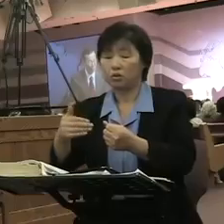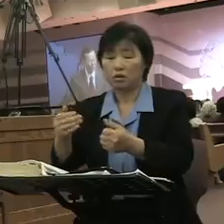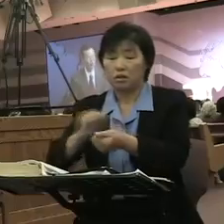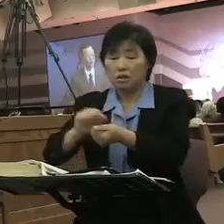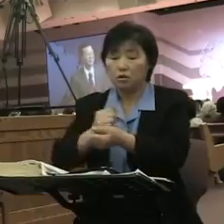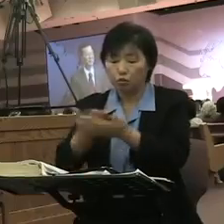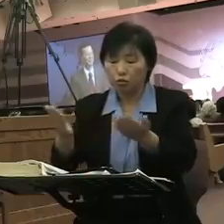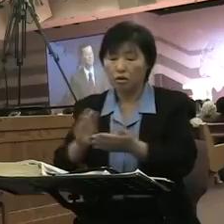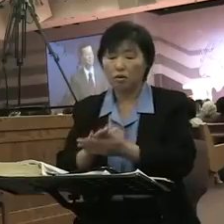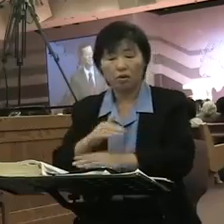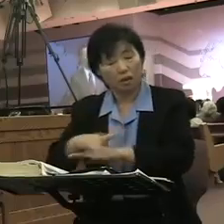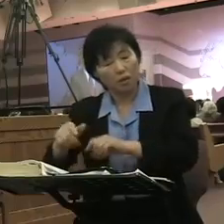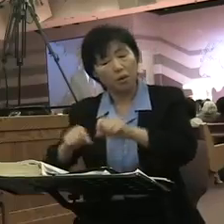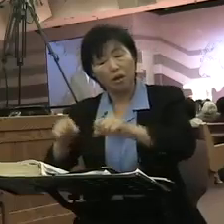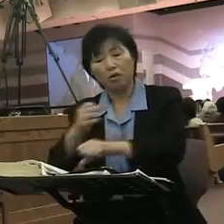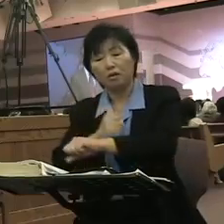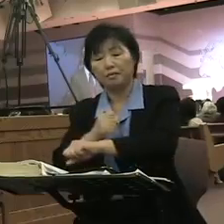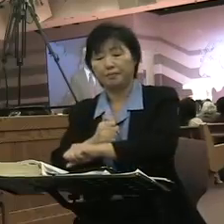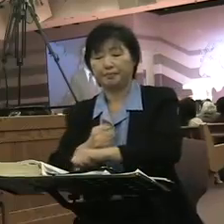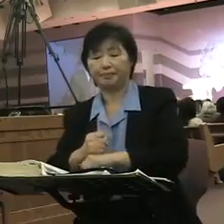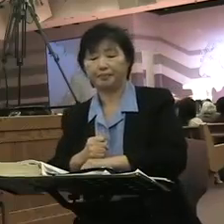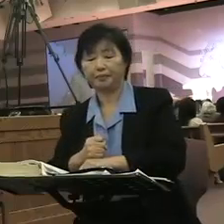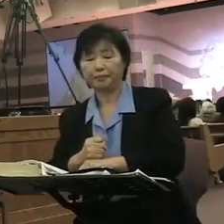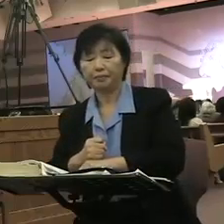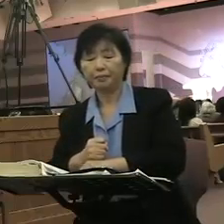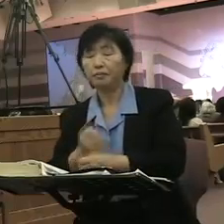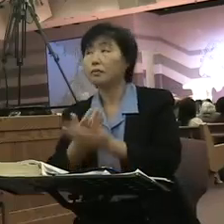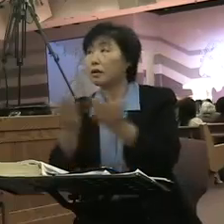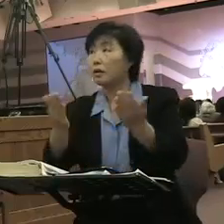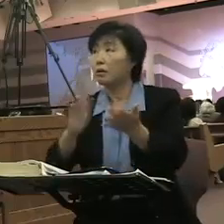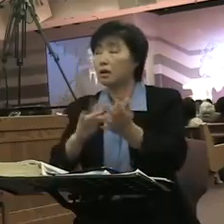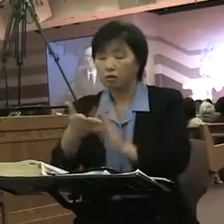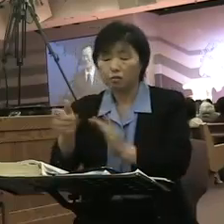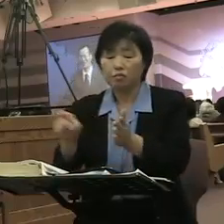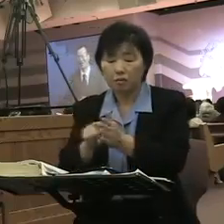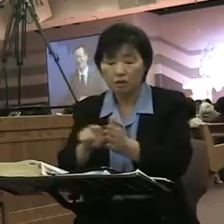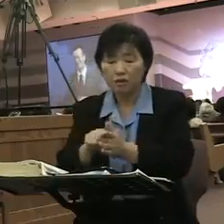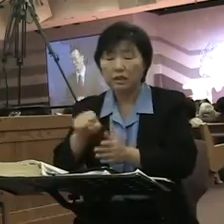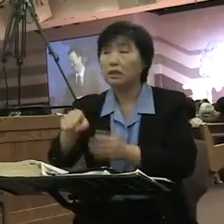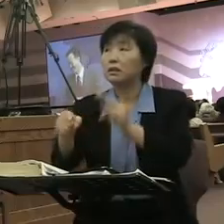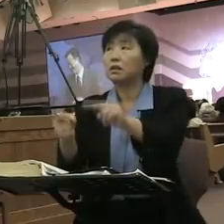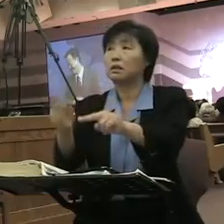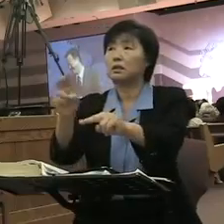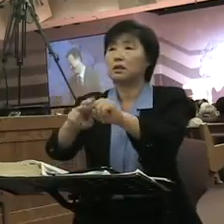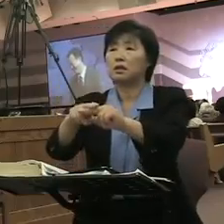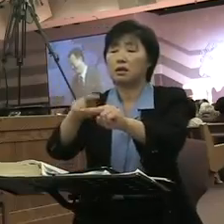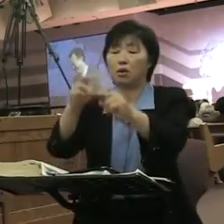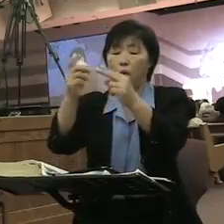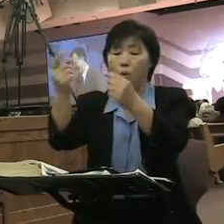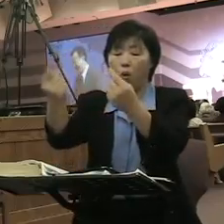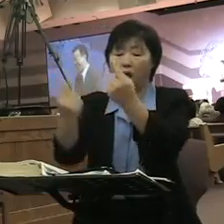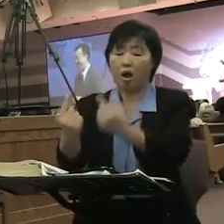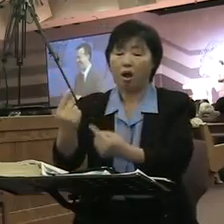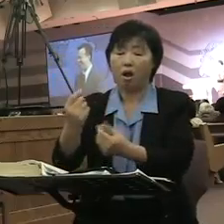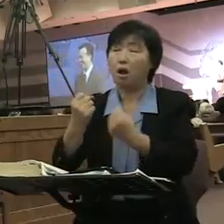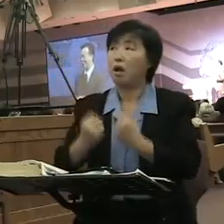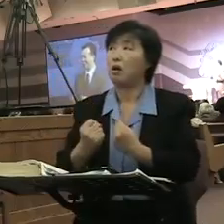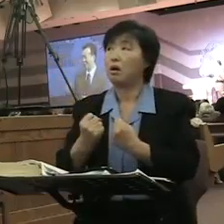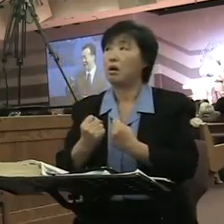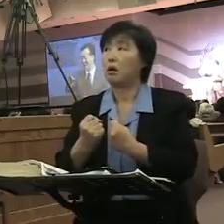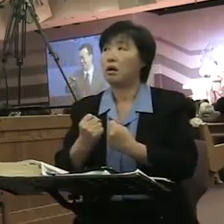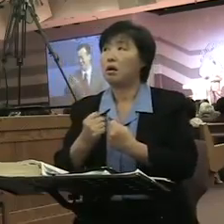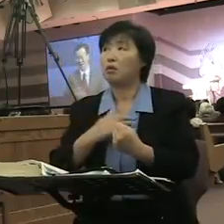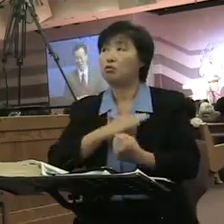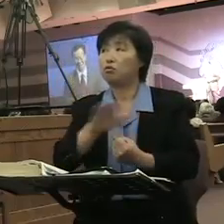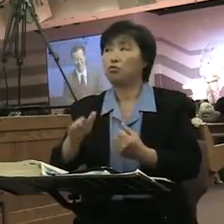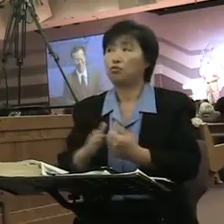계획을 하셨다는 것입니다. 여러분, 오늘 예수님 믿어가지고 이 자리에 와 계셨다면 여러분의 공로로 여기